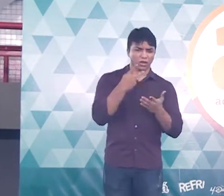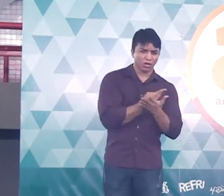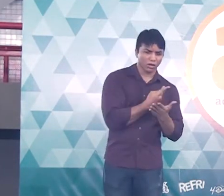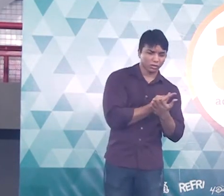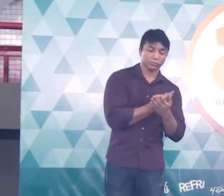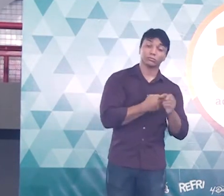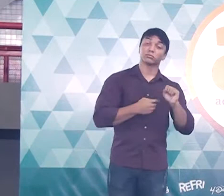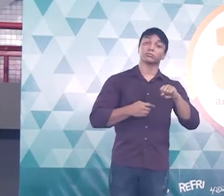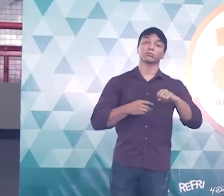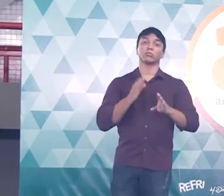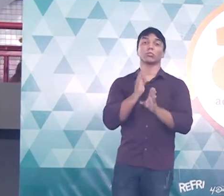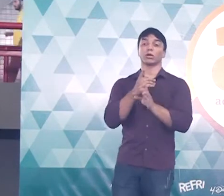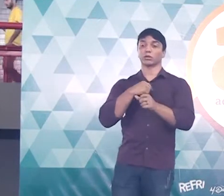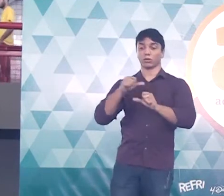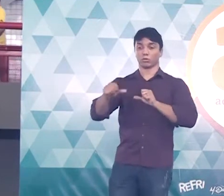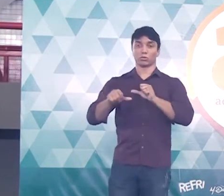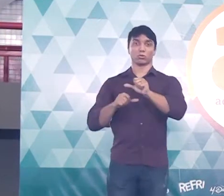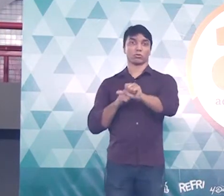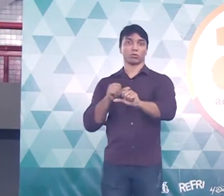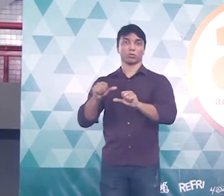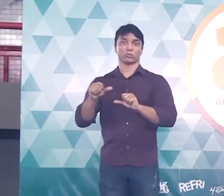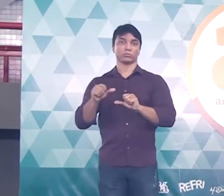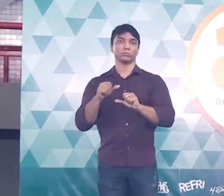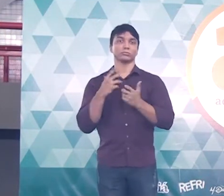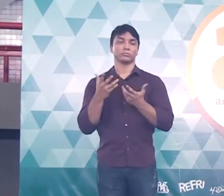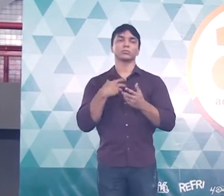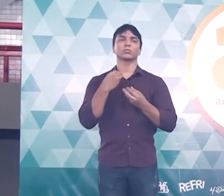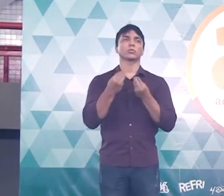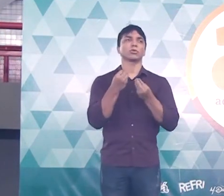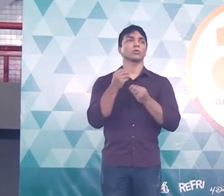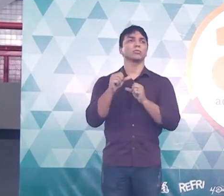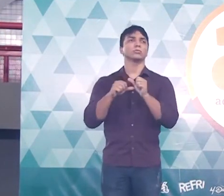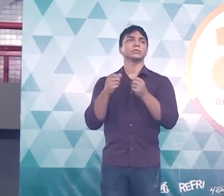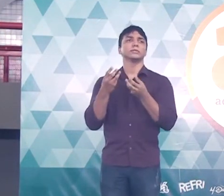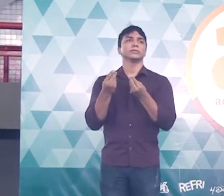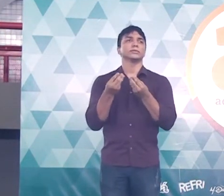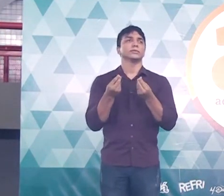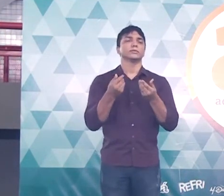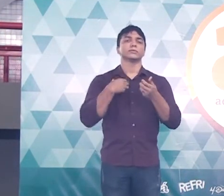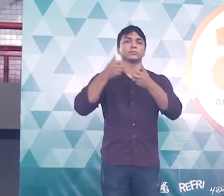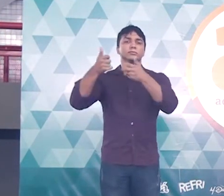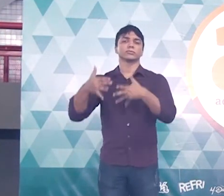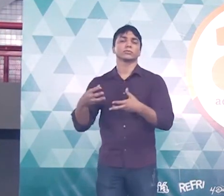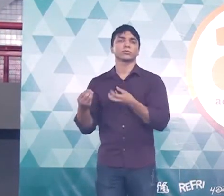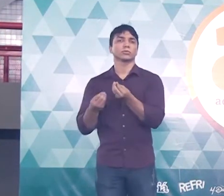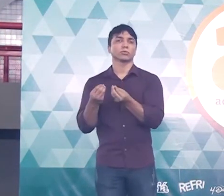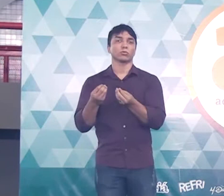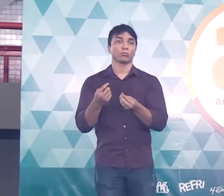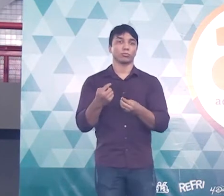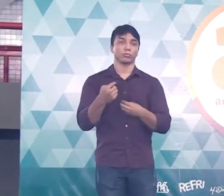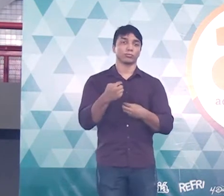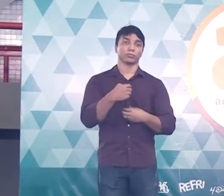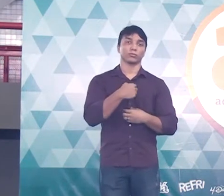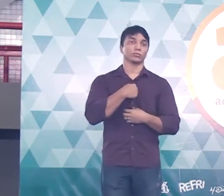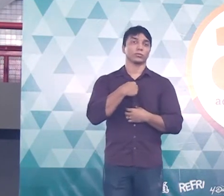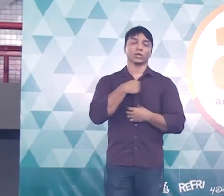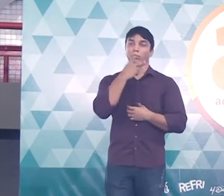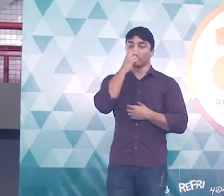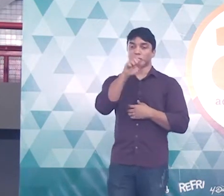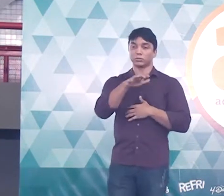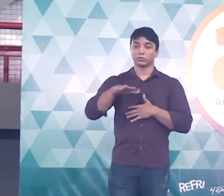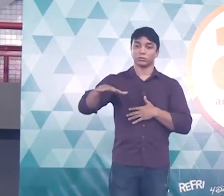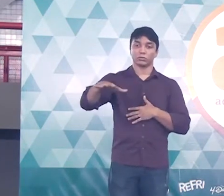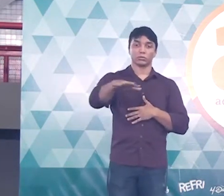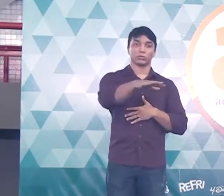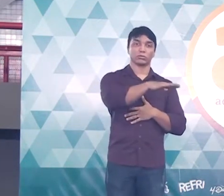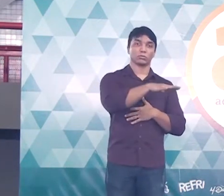dar a ideia de troca, de transferência. Então como é que a gente poderia falar isso fisicamente? O ambiente,